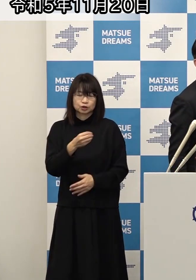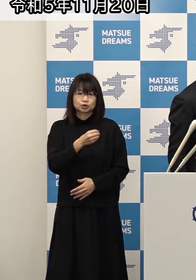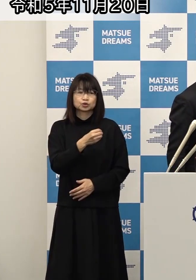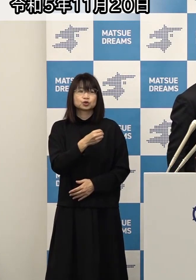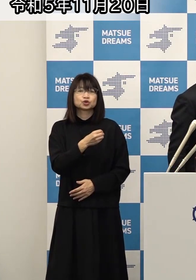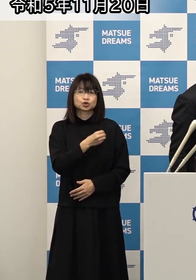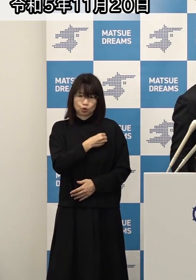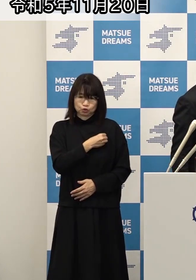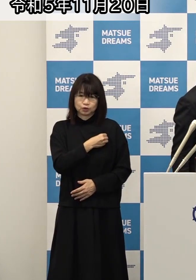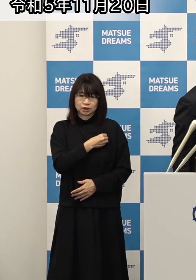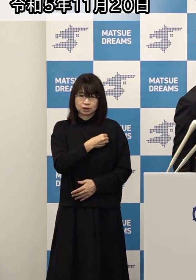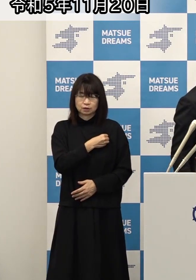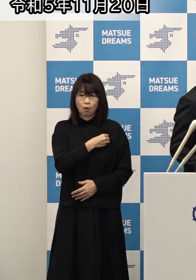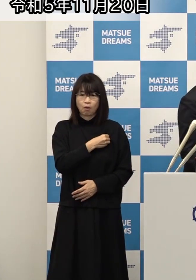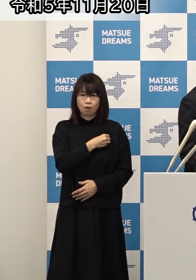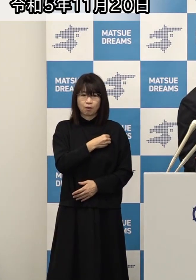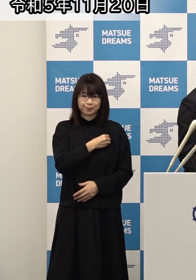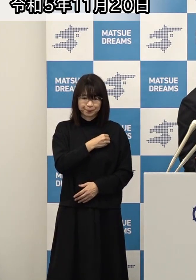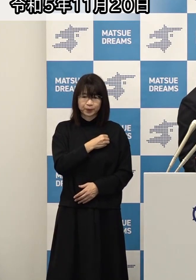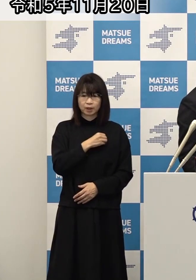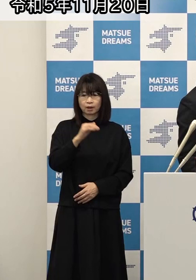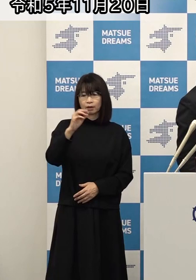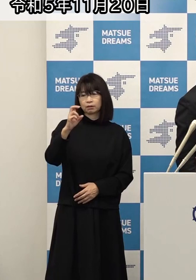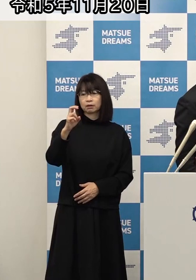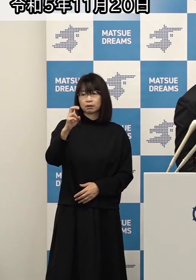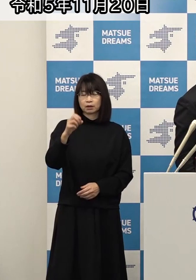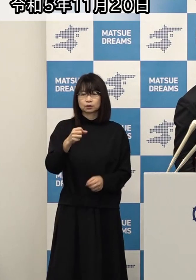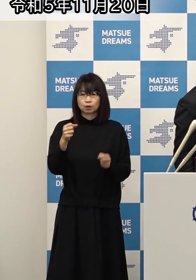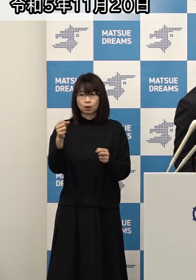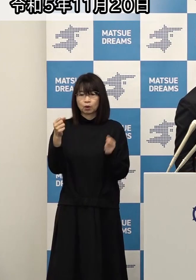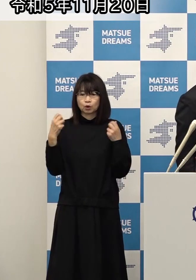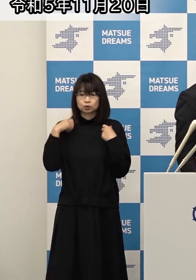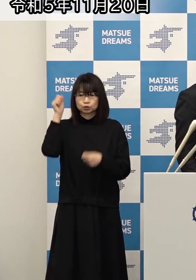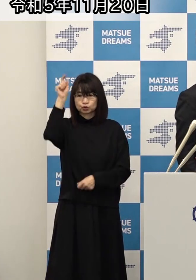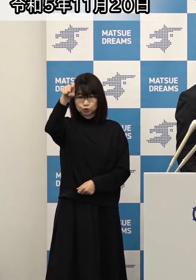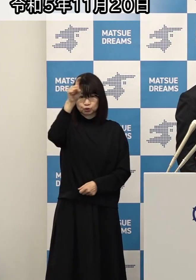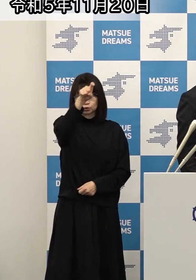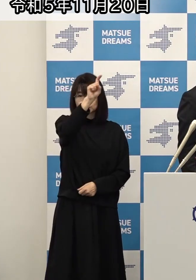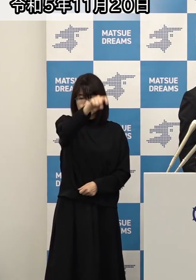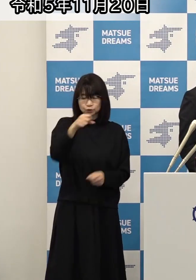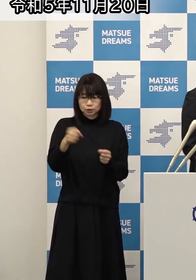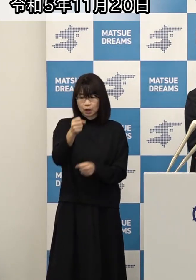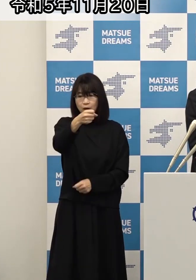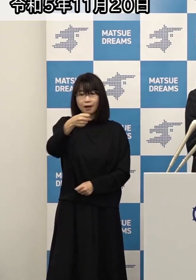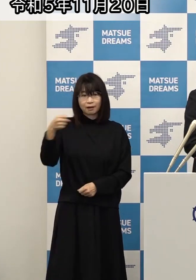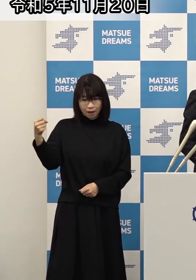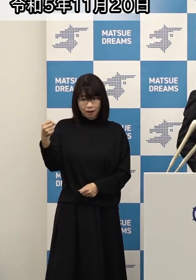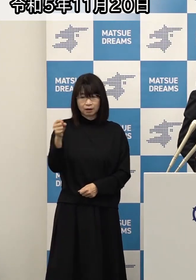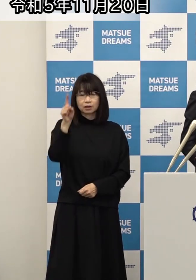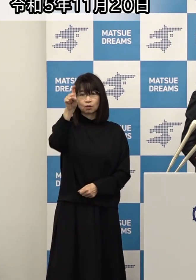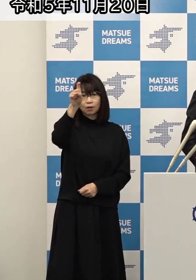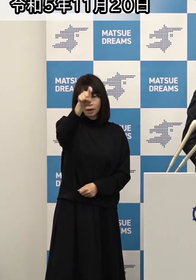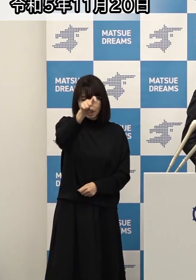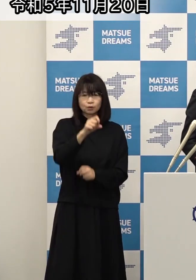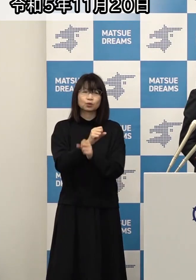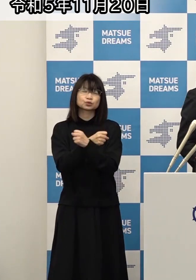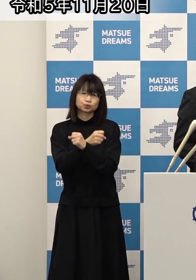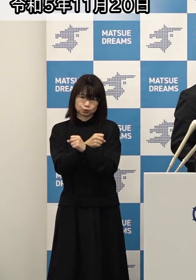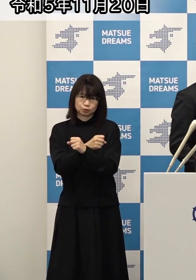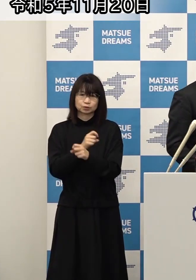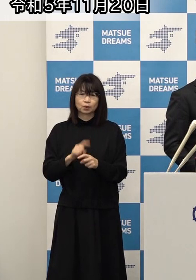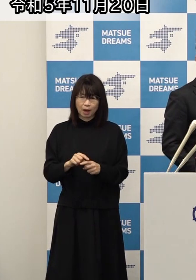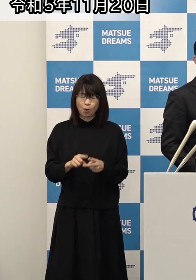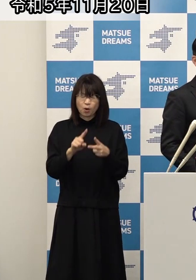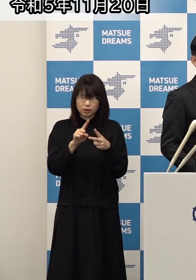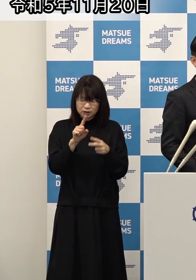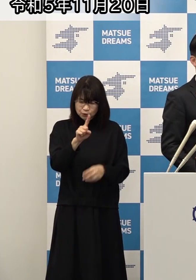だけ効率的に配置して、であとは、まあ、ハンガーラックなどでですね、代用できるようなものにするとかですね、そういった一つ